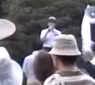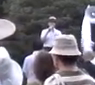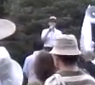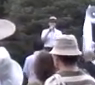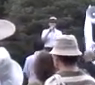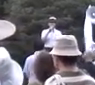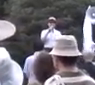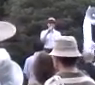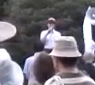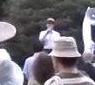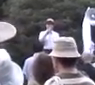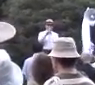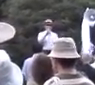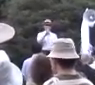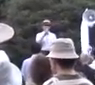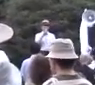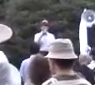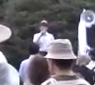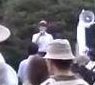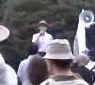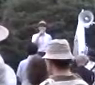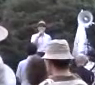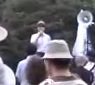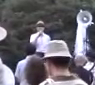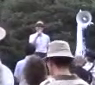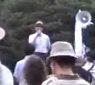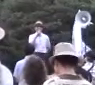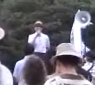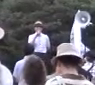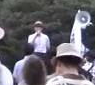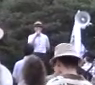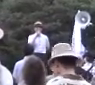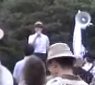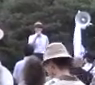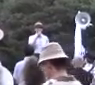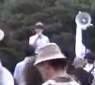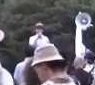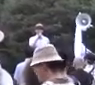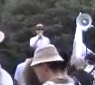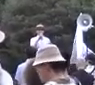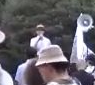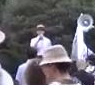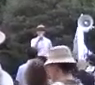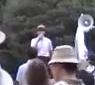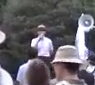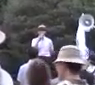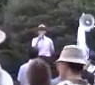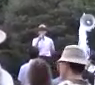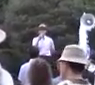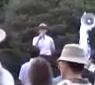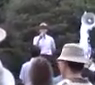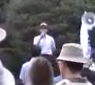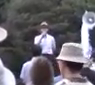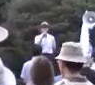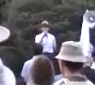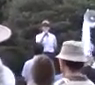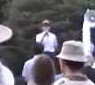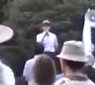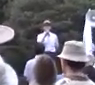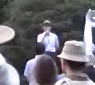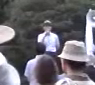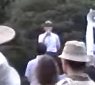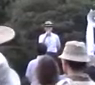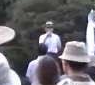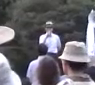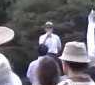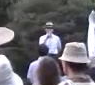私たちの意見を聞いてちょっとでも共感ができるようでしたら、一緒に声を上げてほしいということを宣